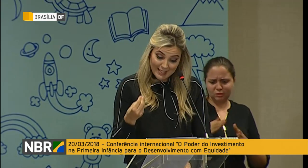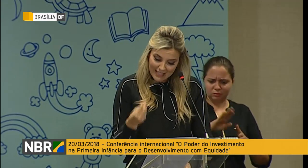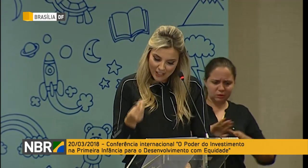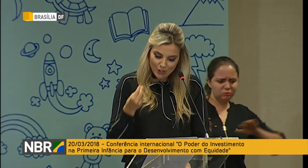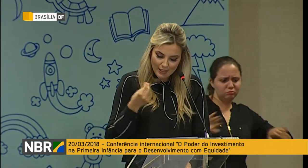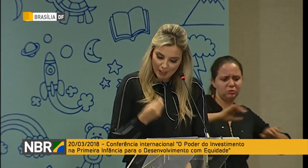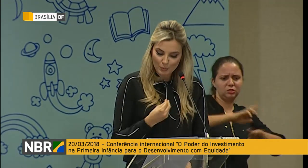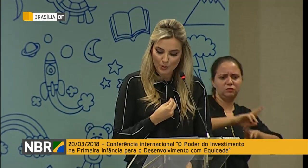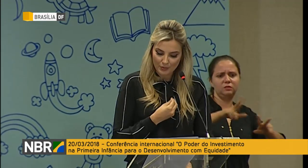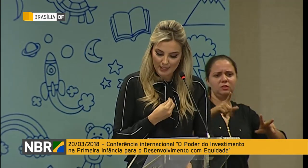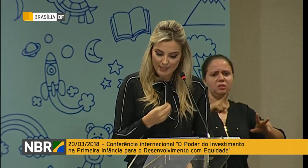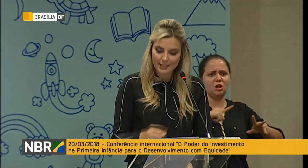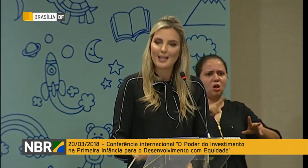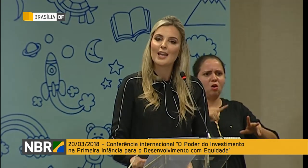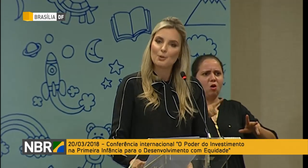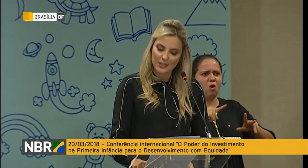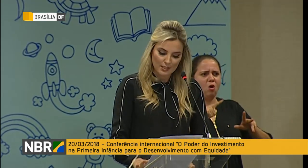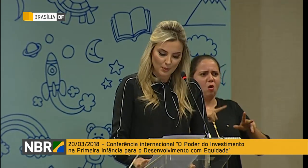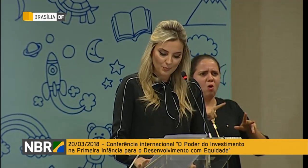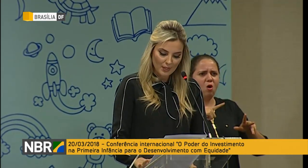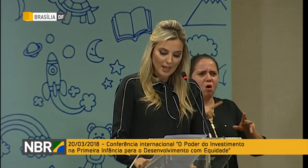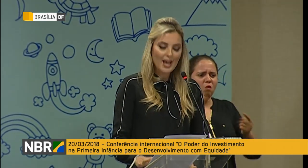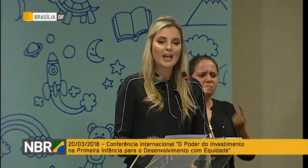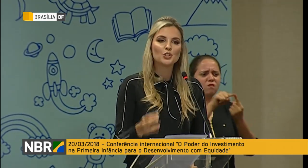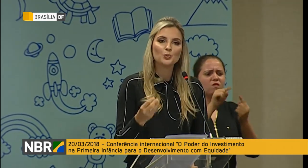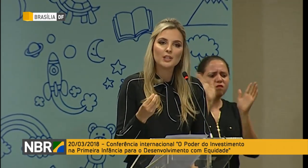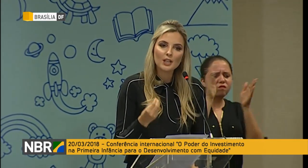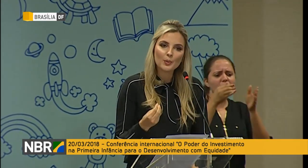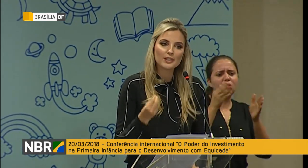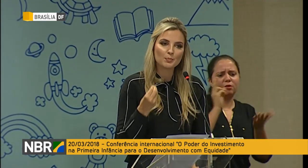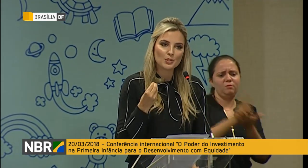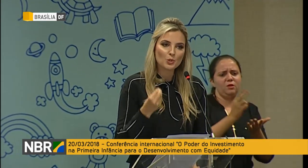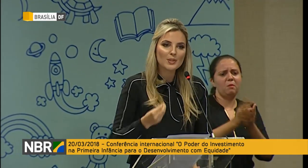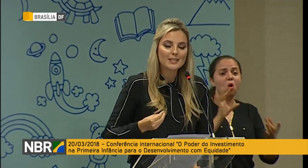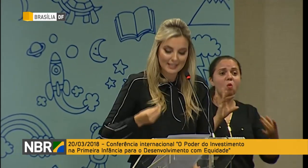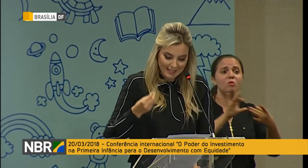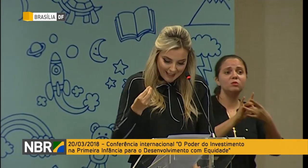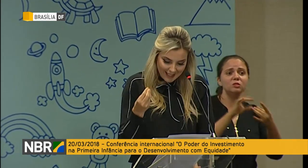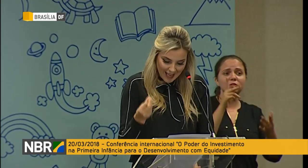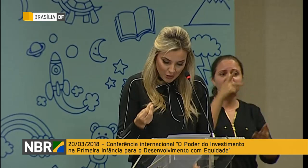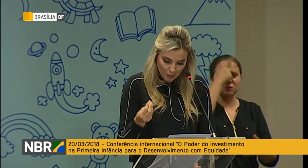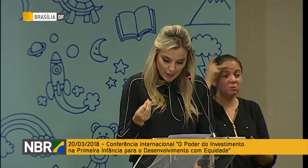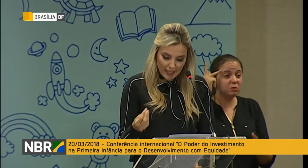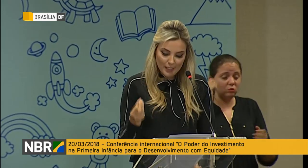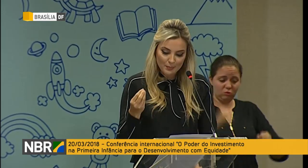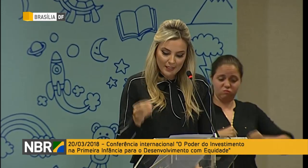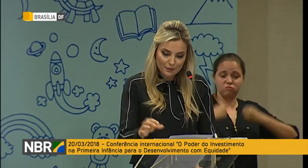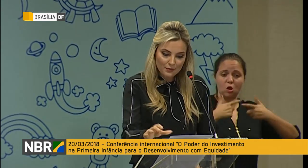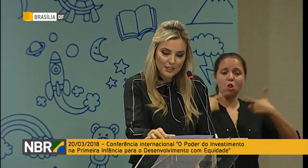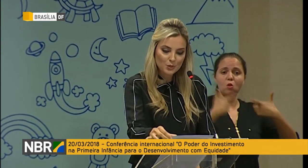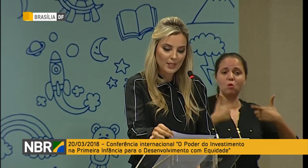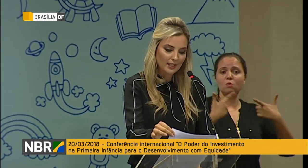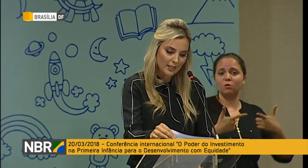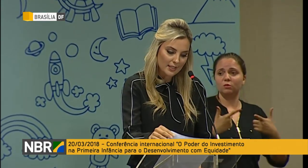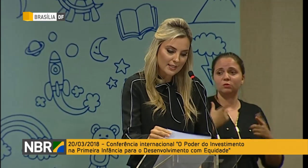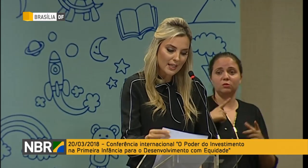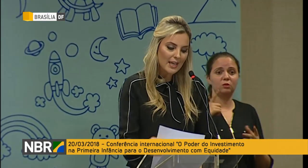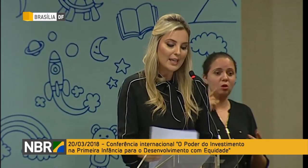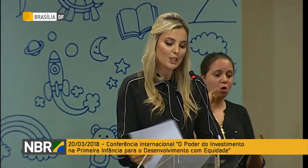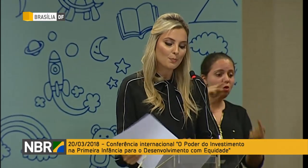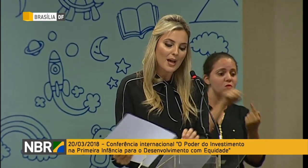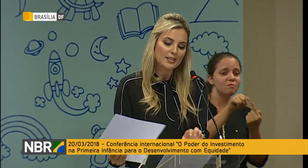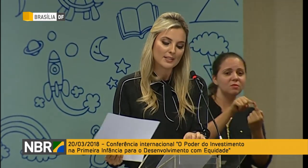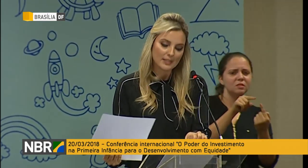a mensagem que temos a oferecer é a mesma. A de união entre pessoas que se engajam em benefício